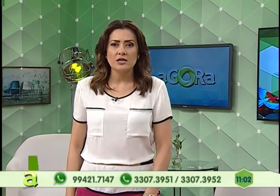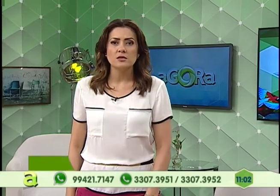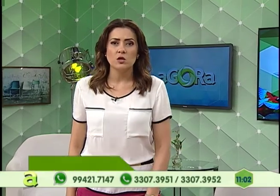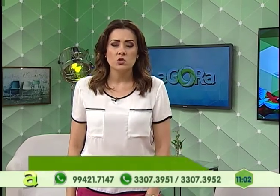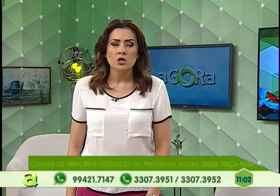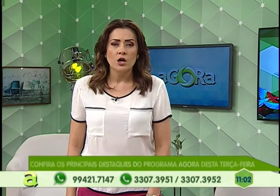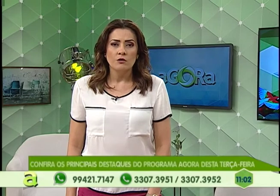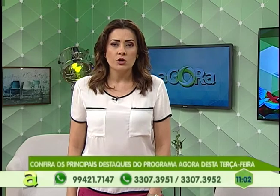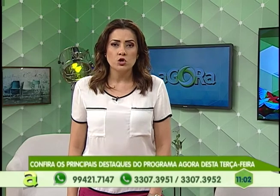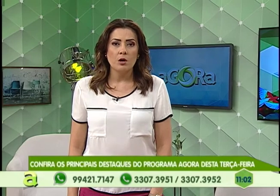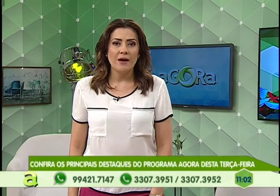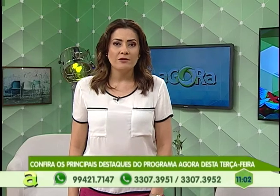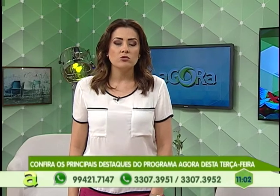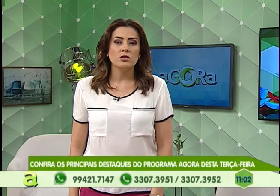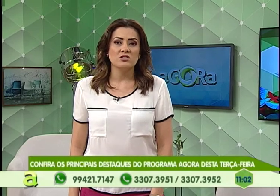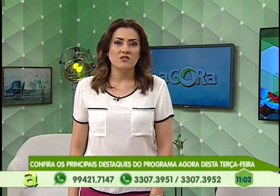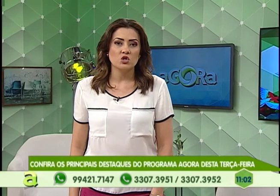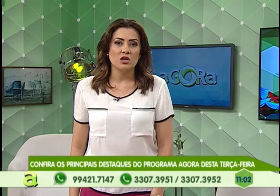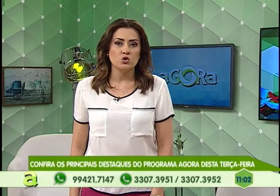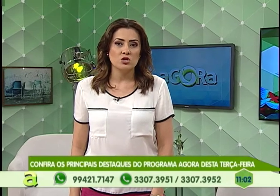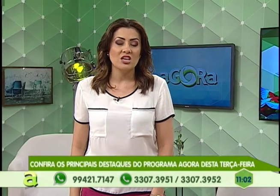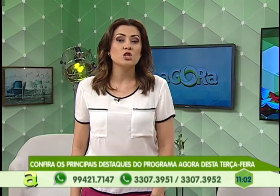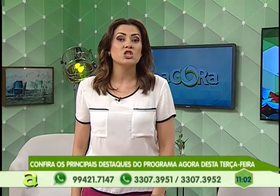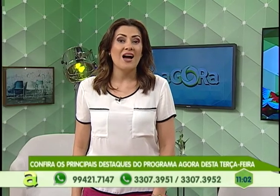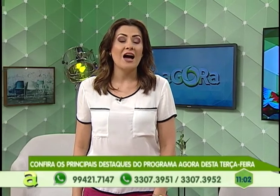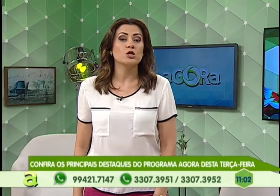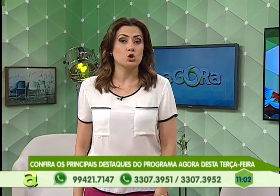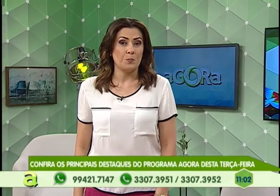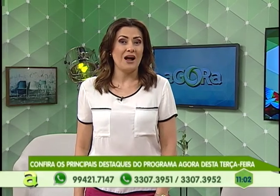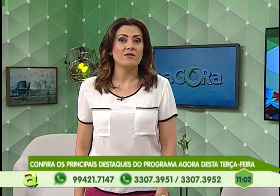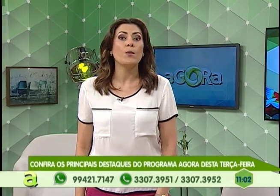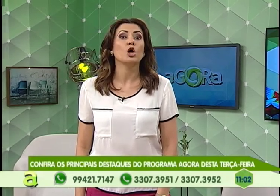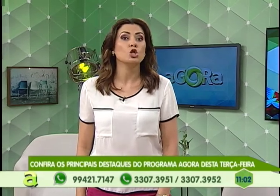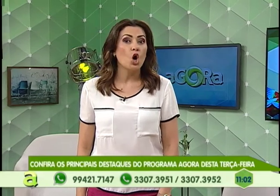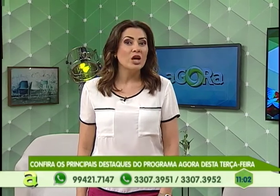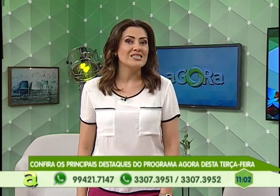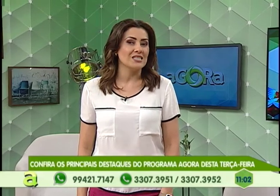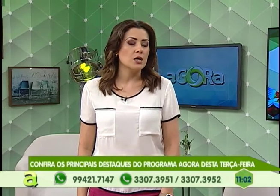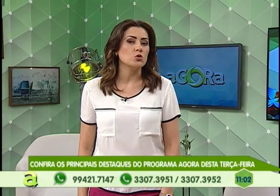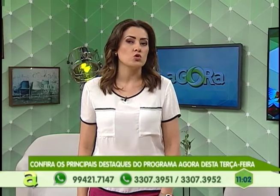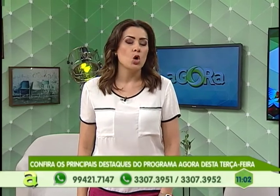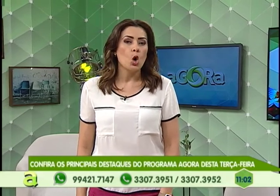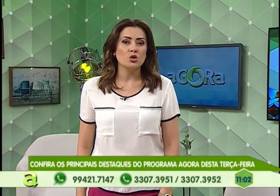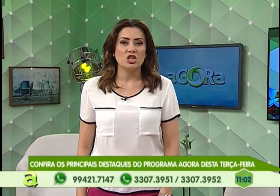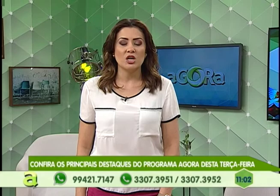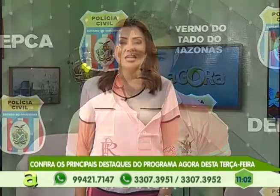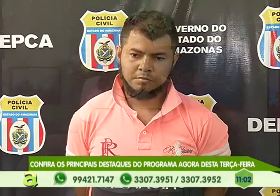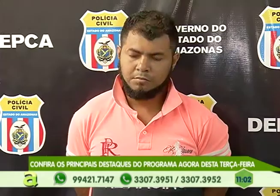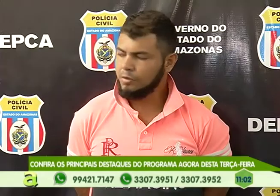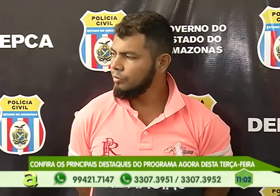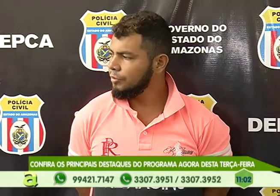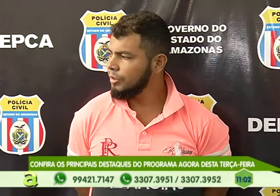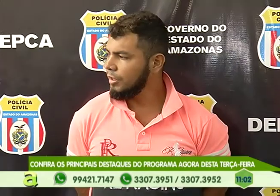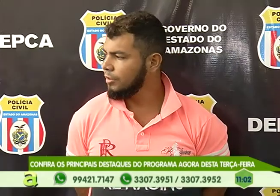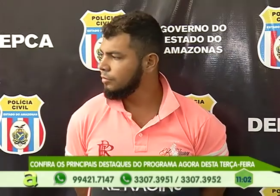10 anos. Foi descoberto durante as investigações que ele já a estuprava por 2 anos. Ou seja, a criança é vítima dele